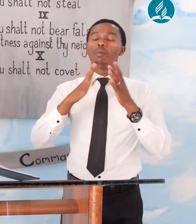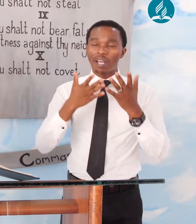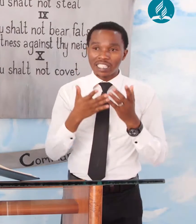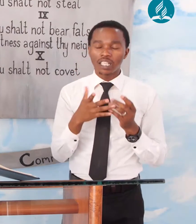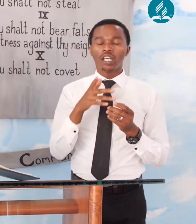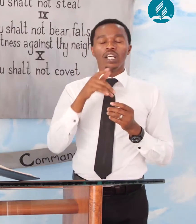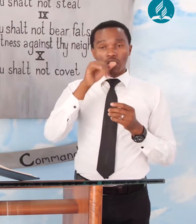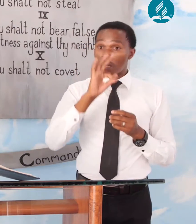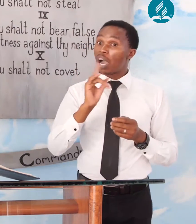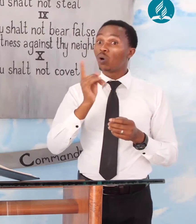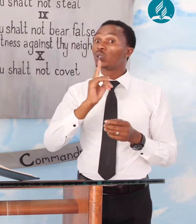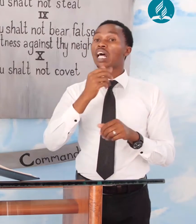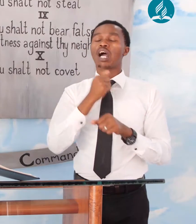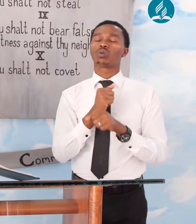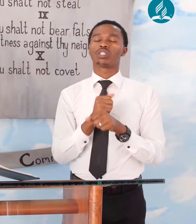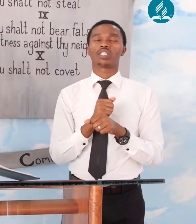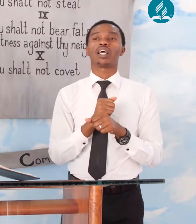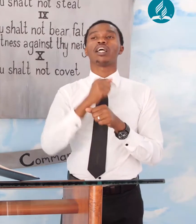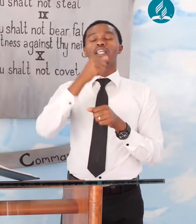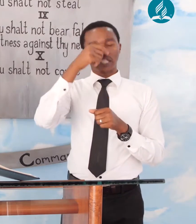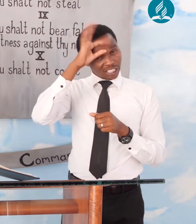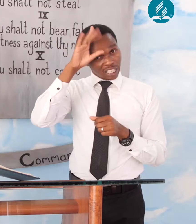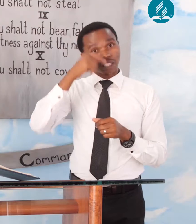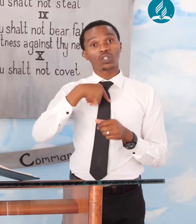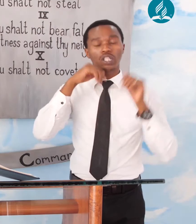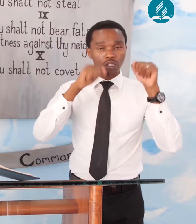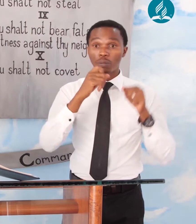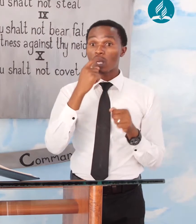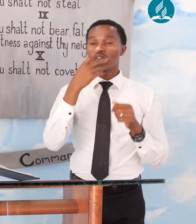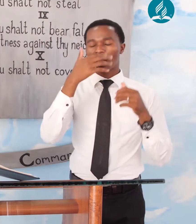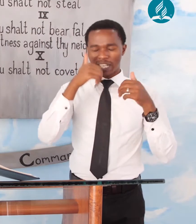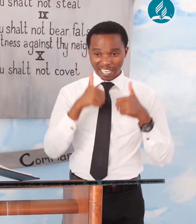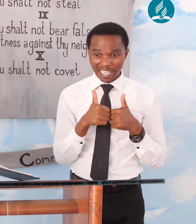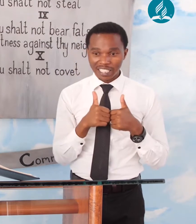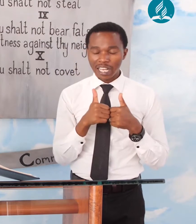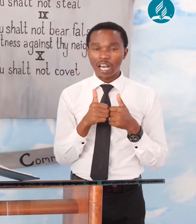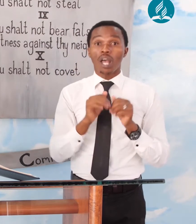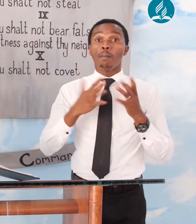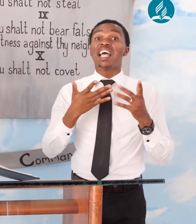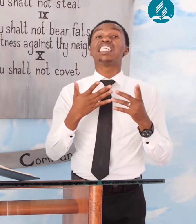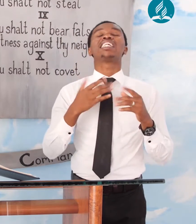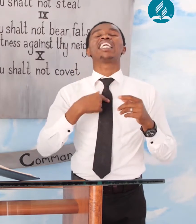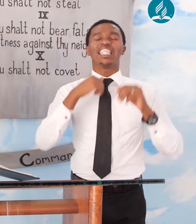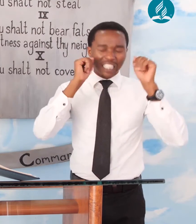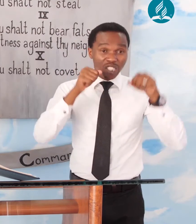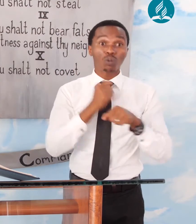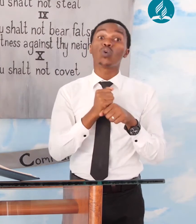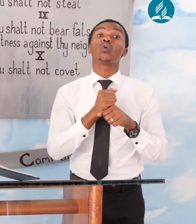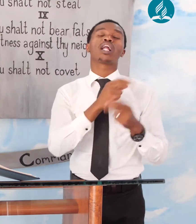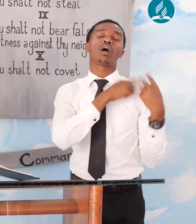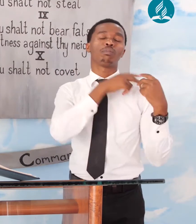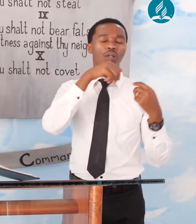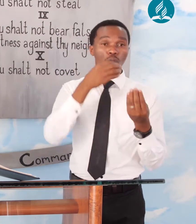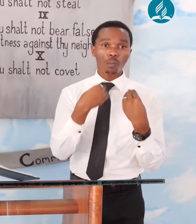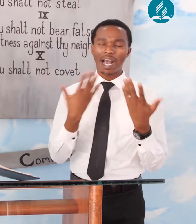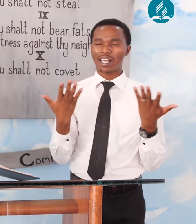ngo unshoboze kuvuga neza ubundi ndajya gukora umurimo gute ariko imana yo yari yabimubwiye